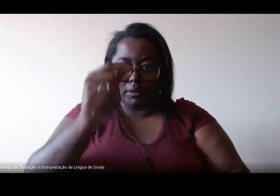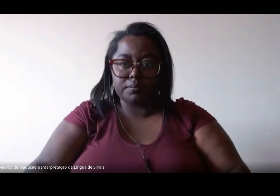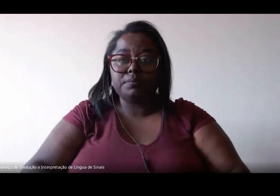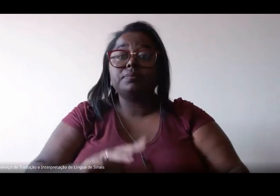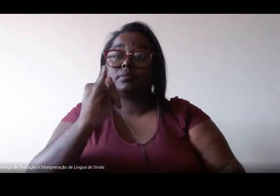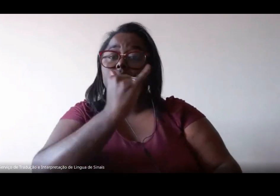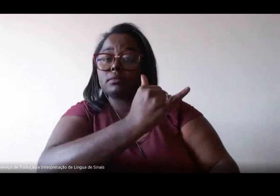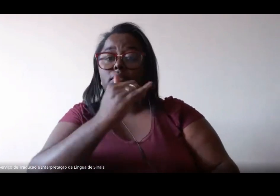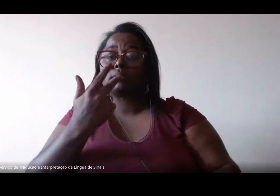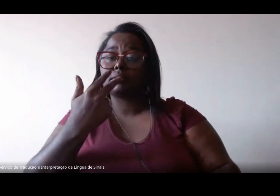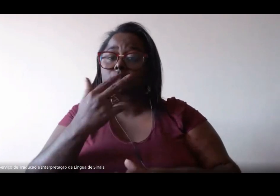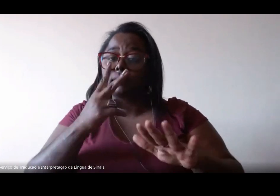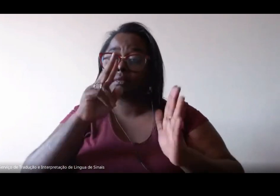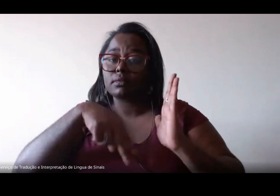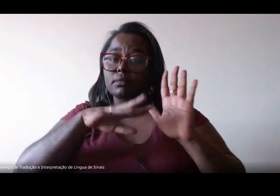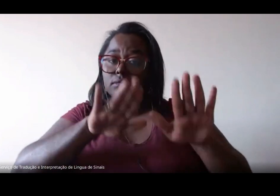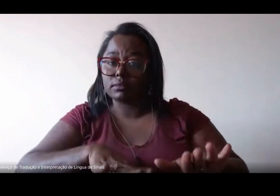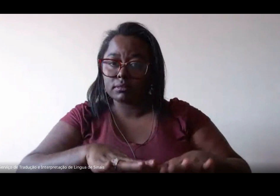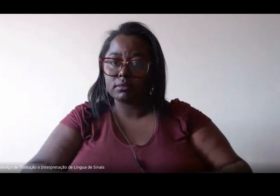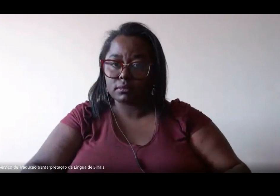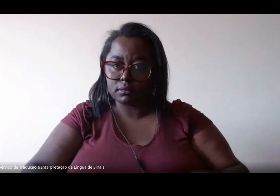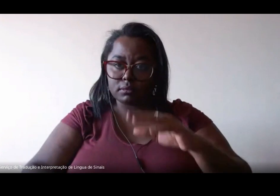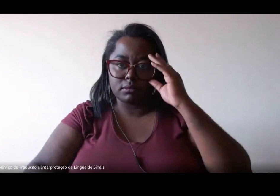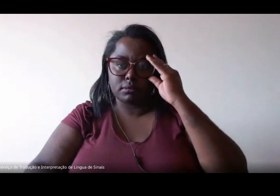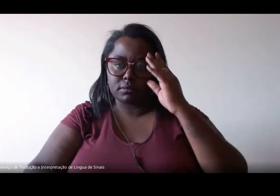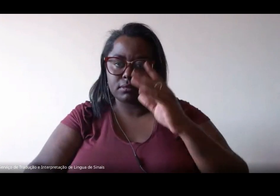Ufa! E a Ida